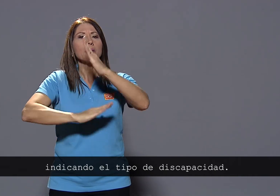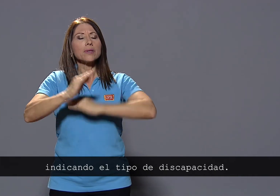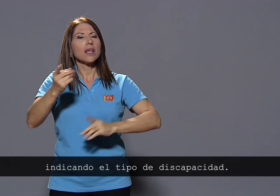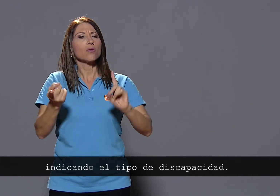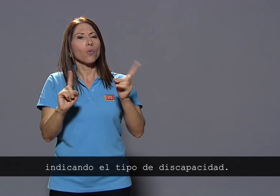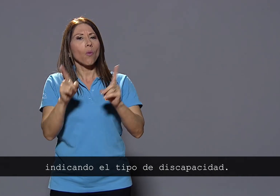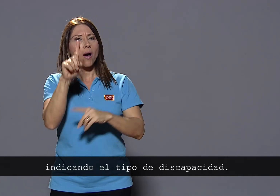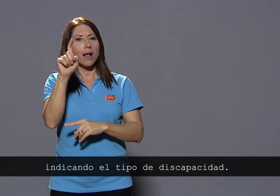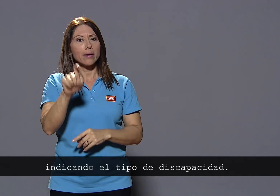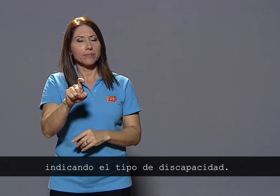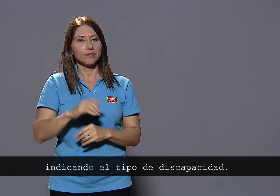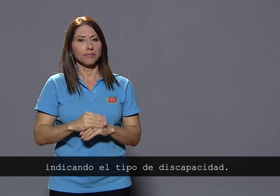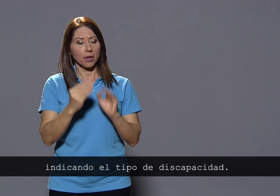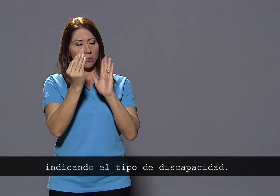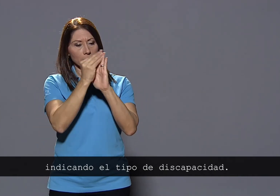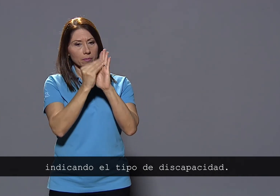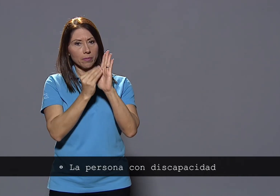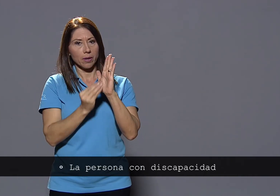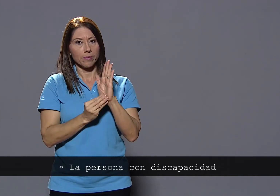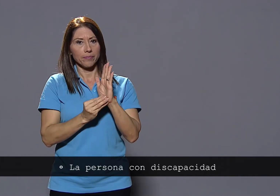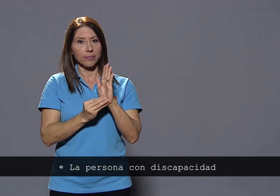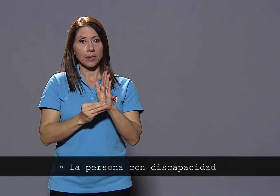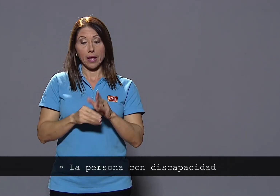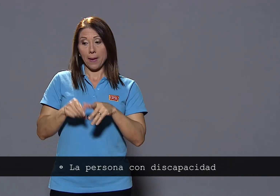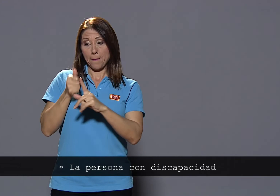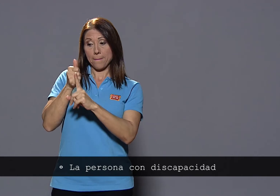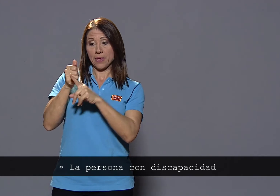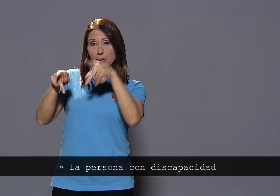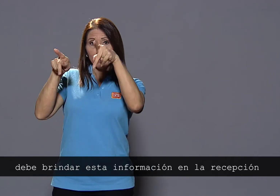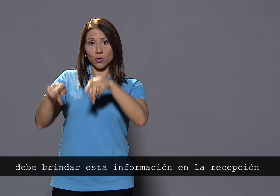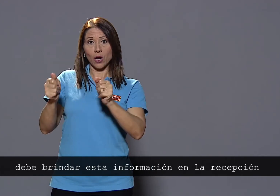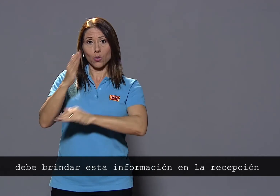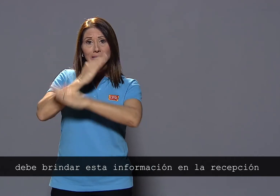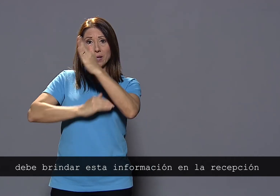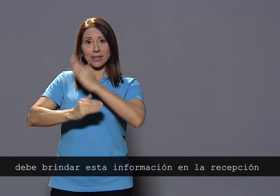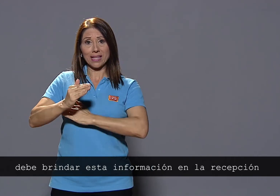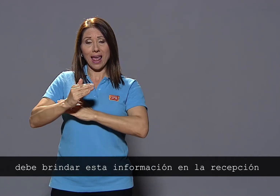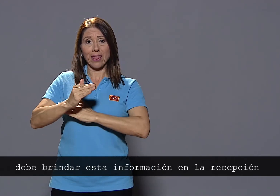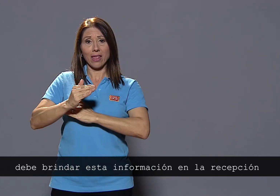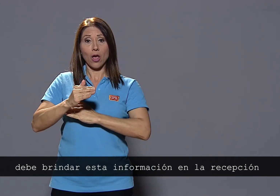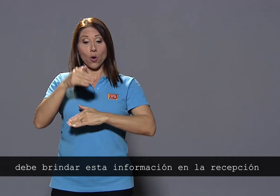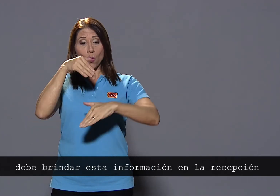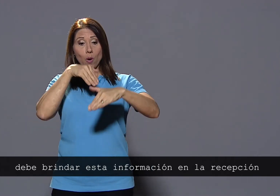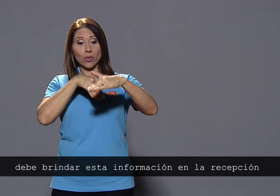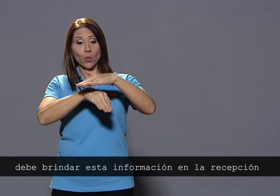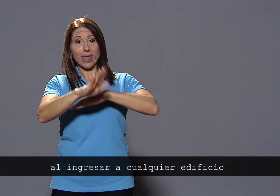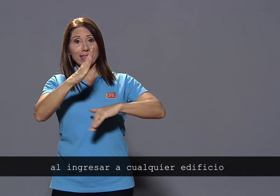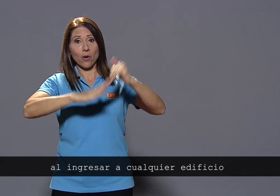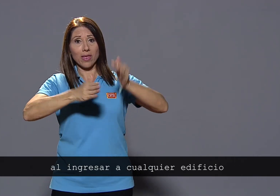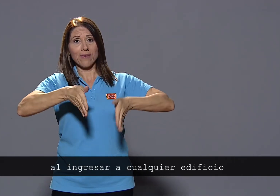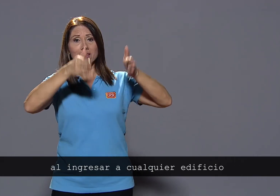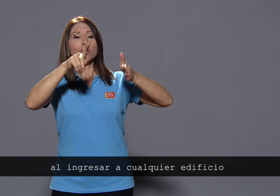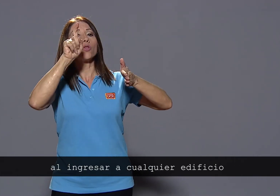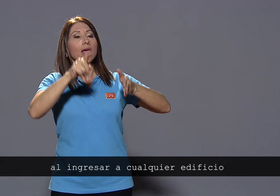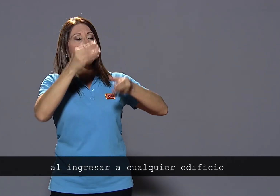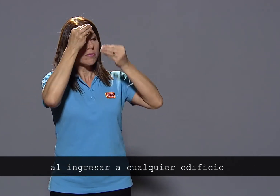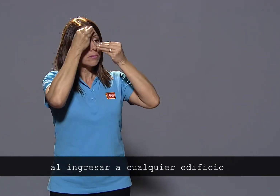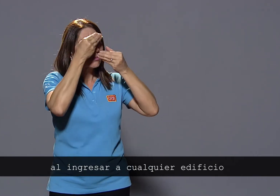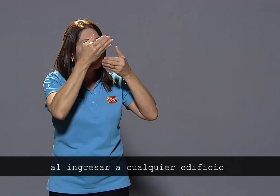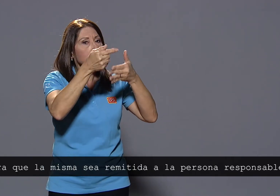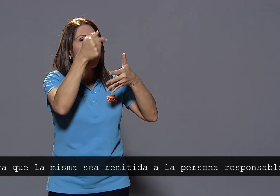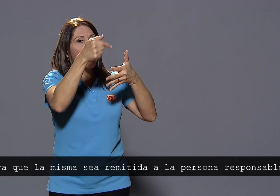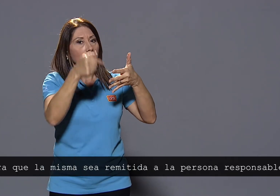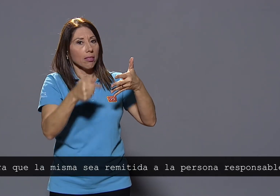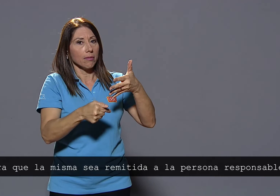tipo de discapacidad. La persona con discapacidad debe brindar esta información en la recepción al ingresar a cualquier